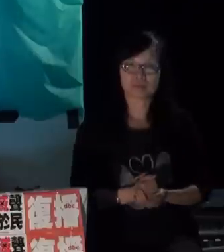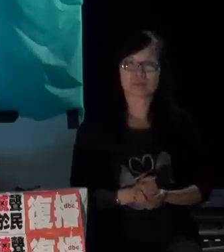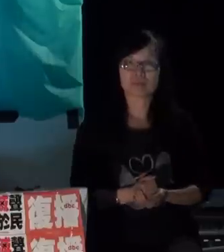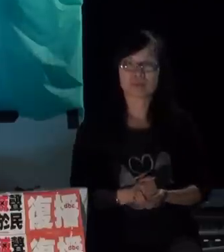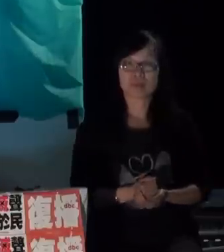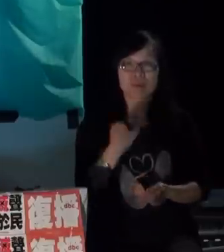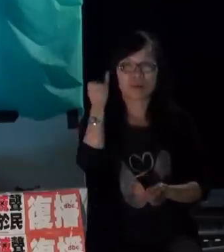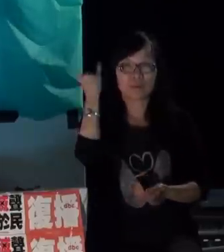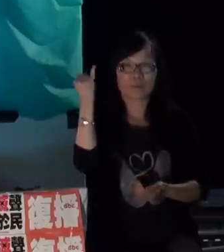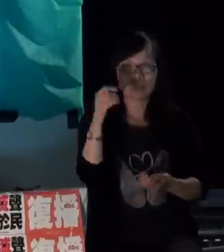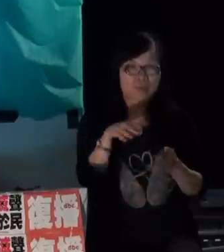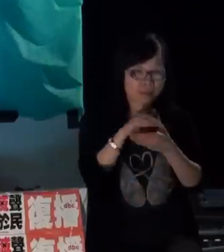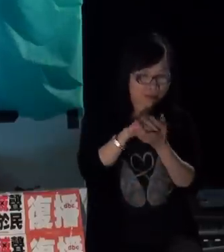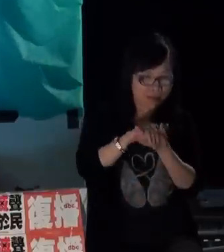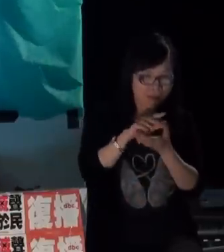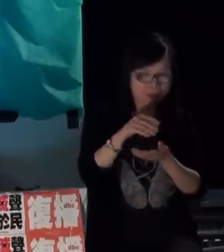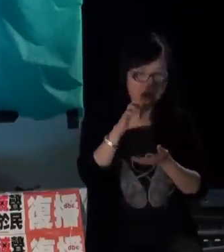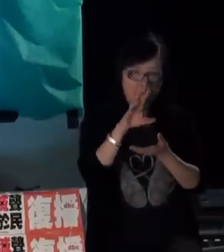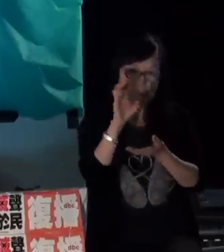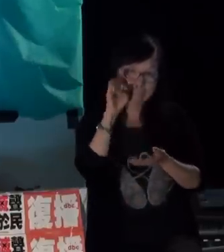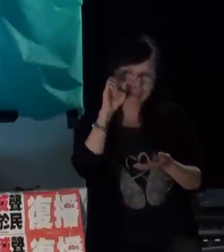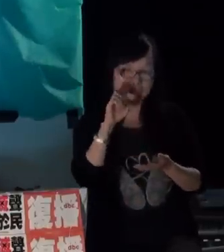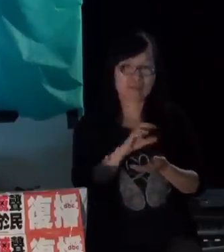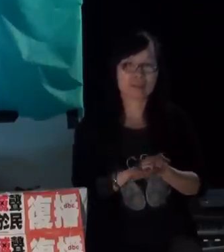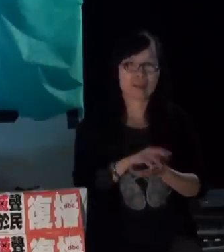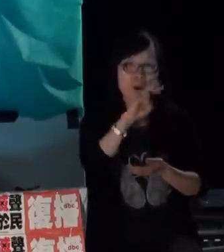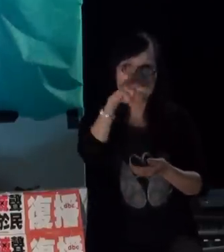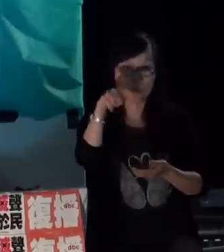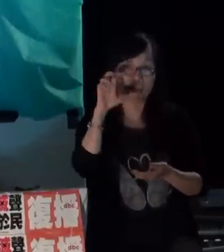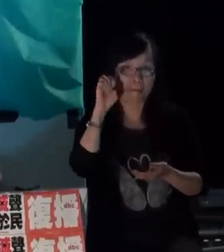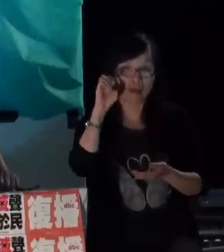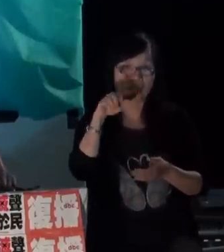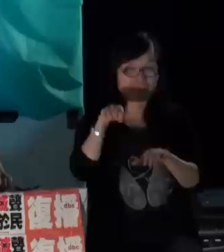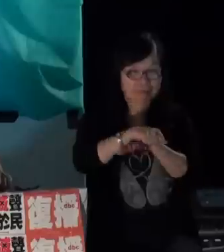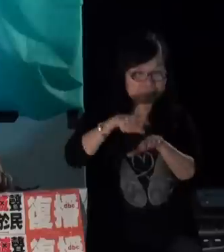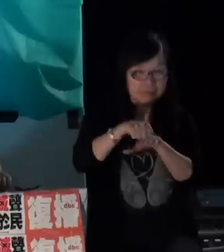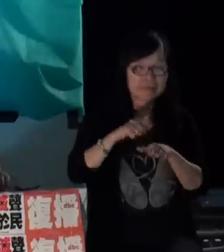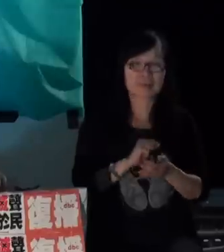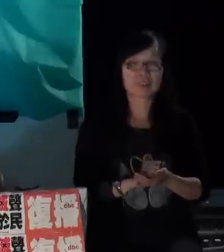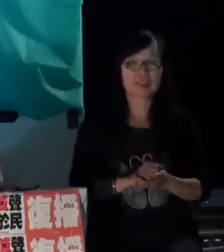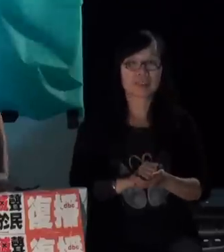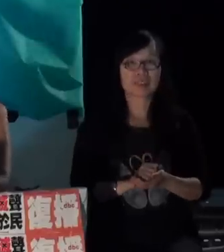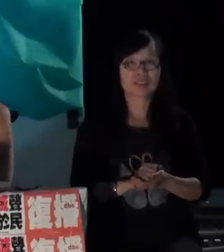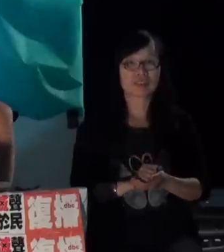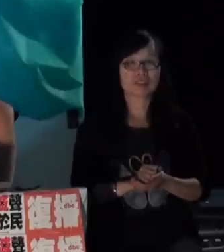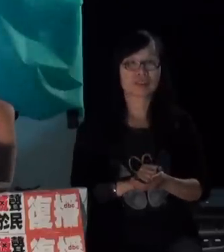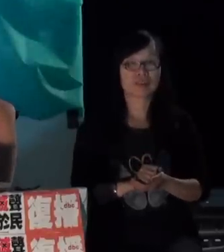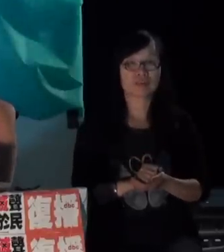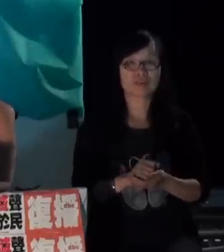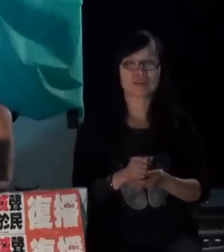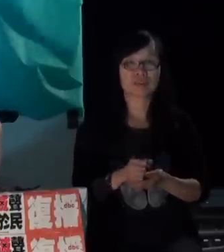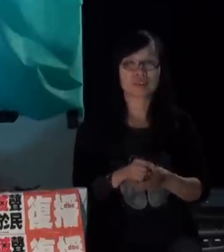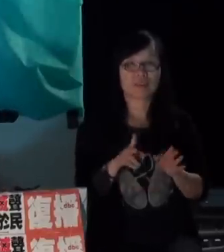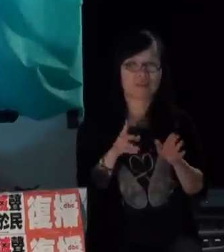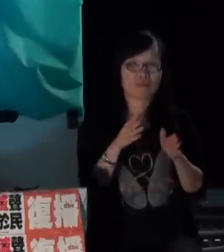你都唔知佢著咩鞋，佢著白鞋，咁你又要揾白鞋鞋友，係 係咪聖一佢最出係咁咧？鴛